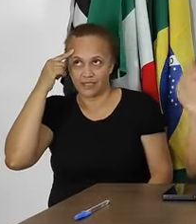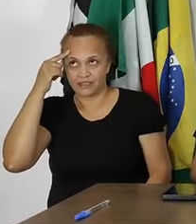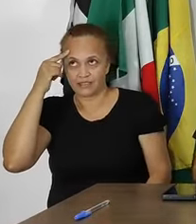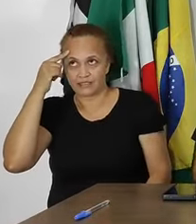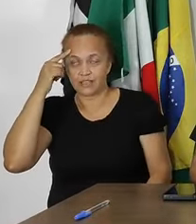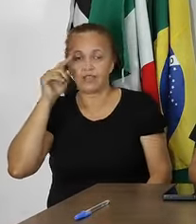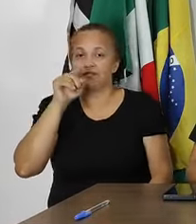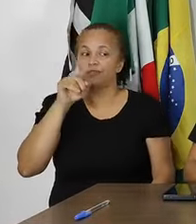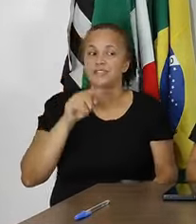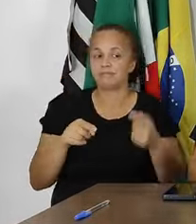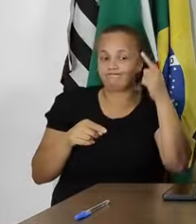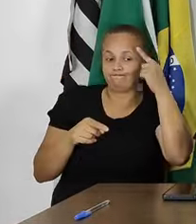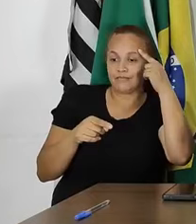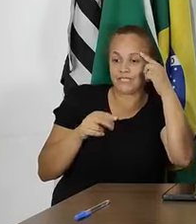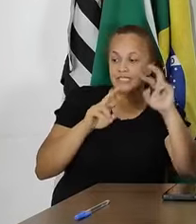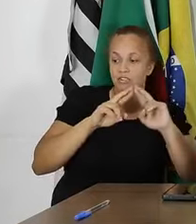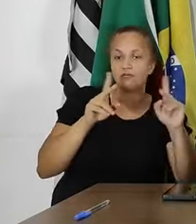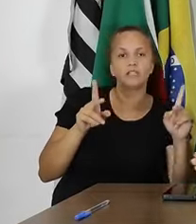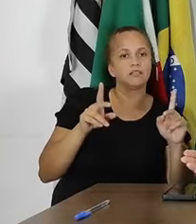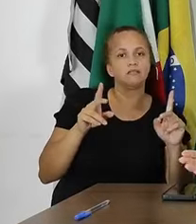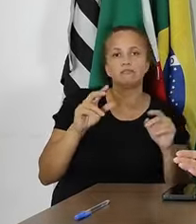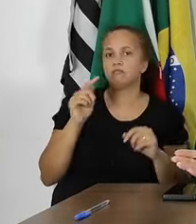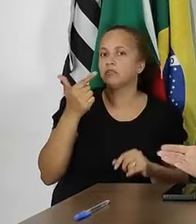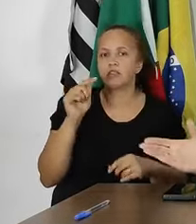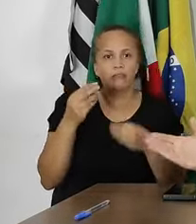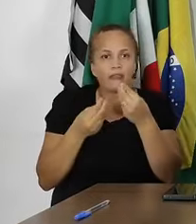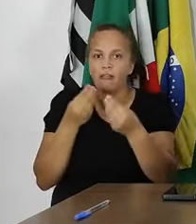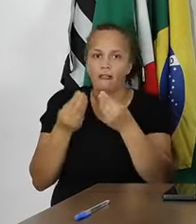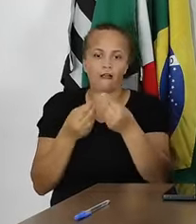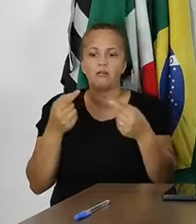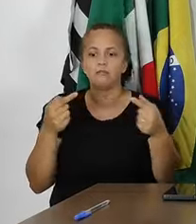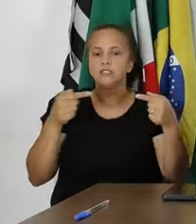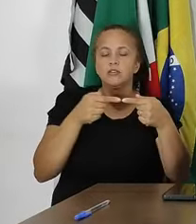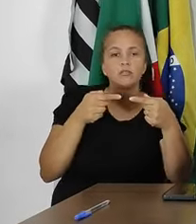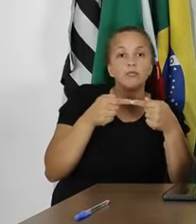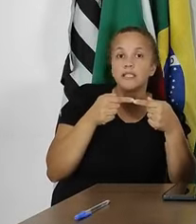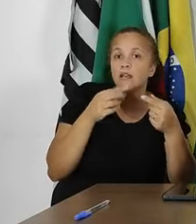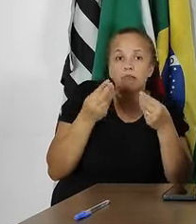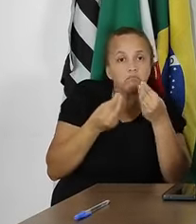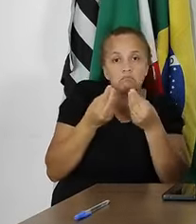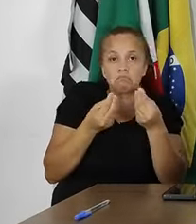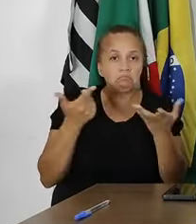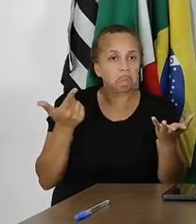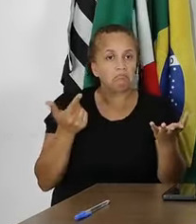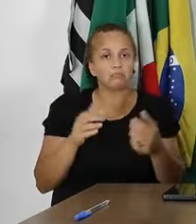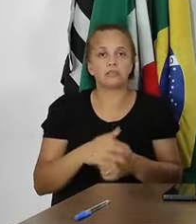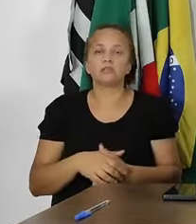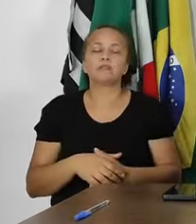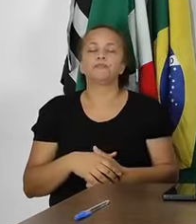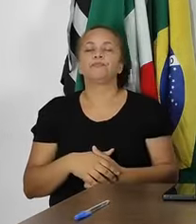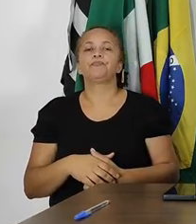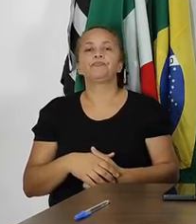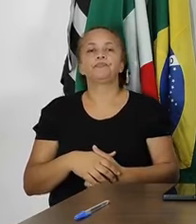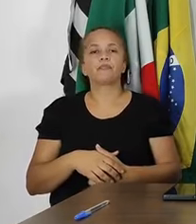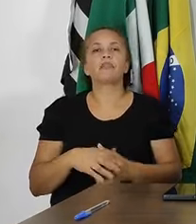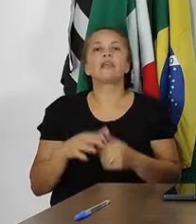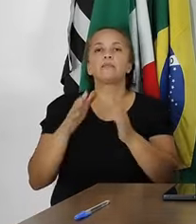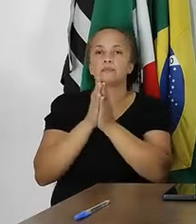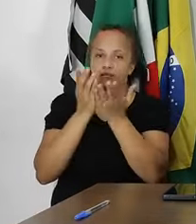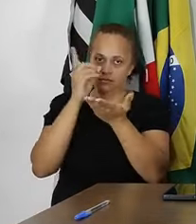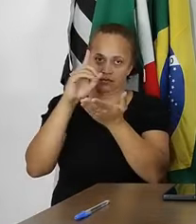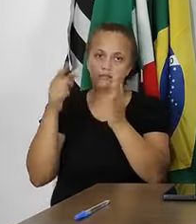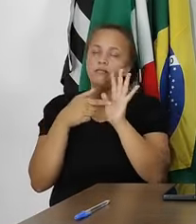uma maneira e a pessoa pensa de outra, é difícil, não vai. E como a Bíblia declara